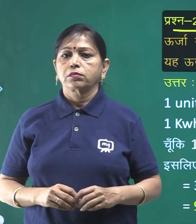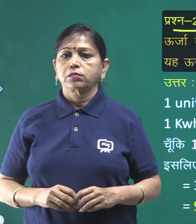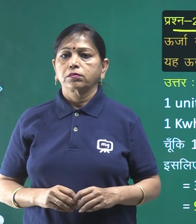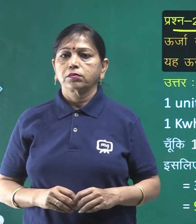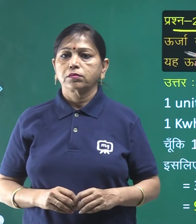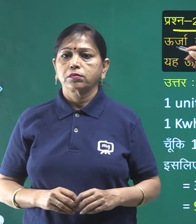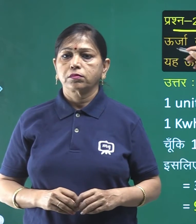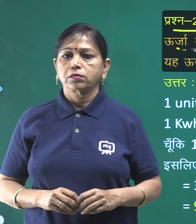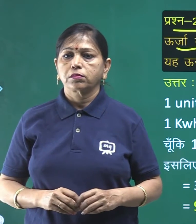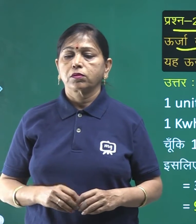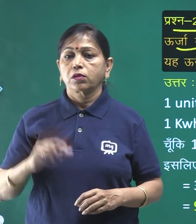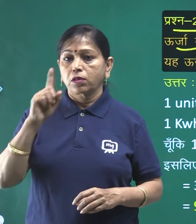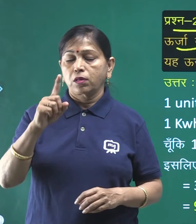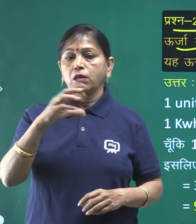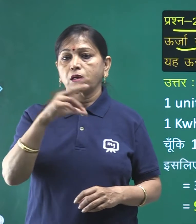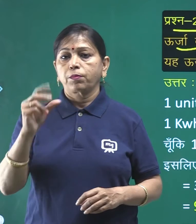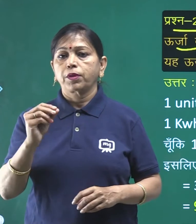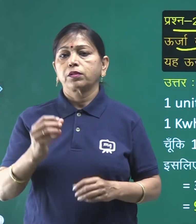एक महीने में ऊर्जा की